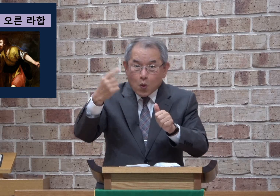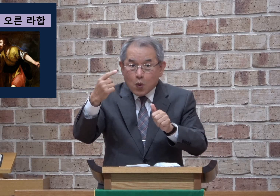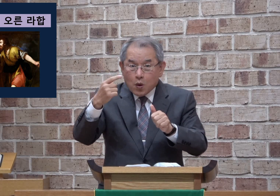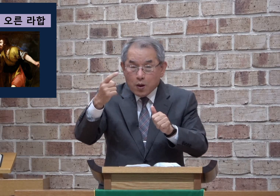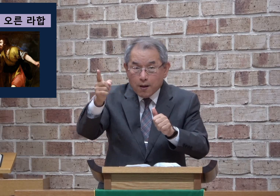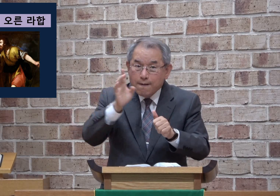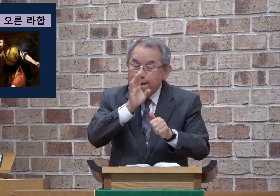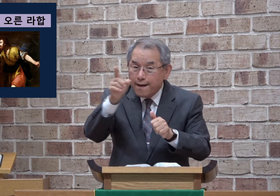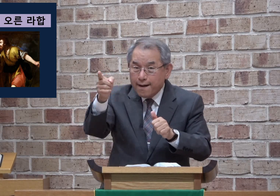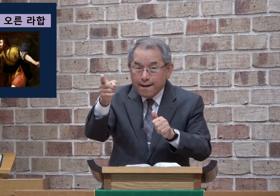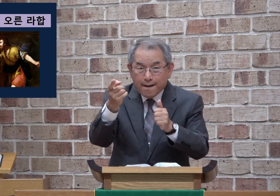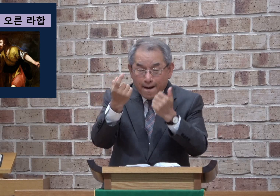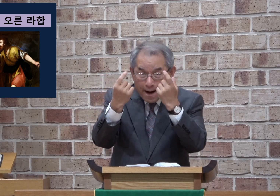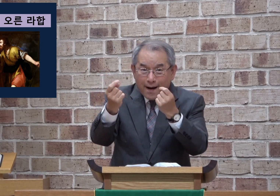유대 사람들이 오면